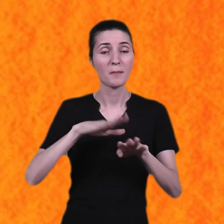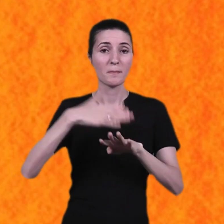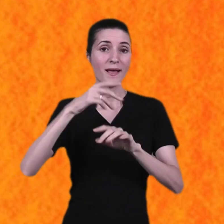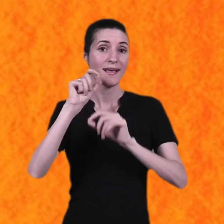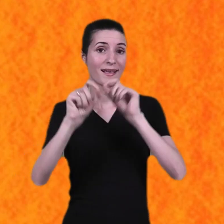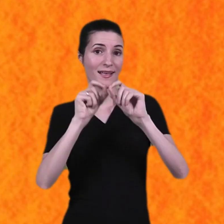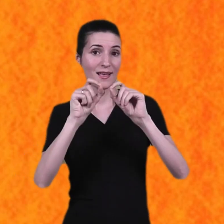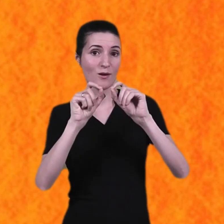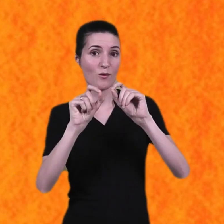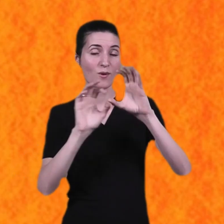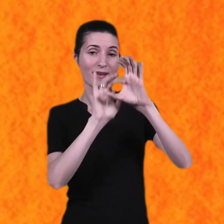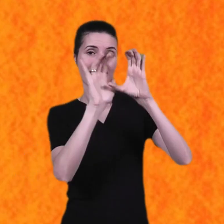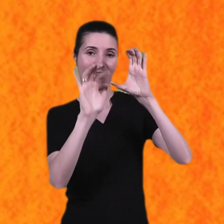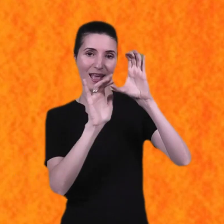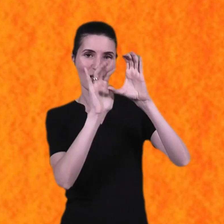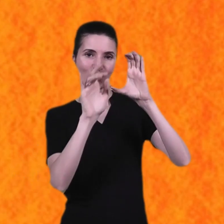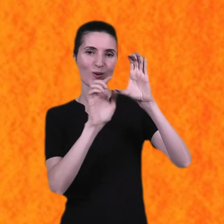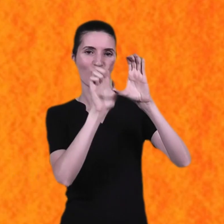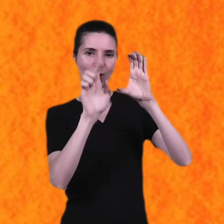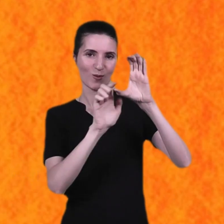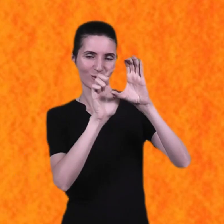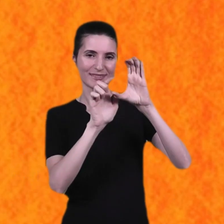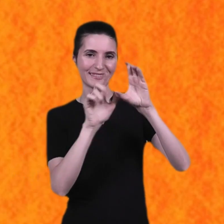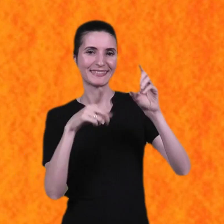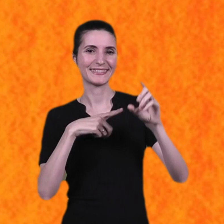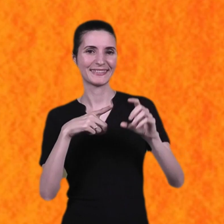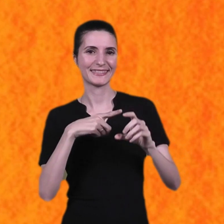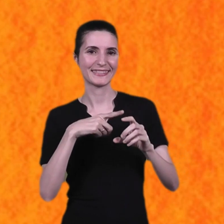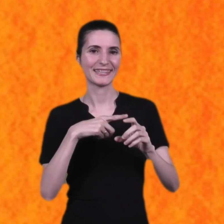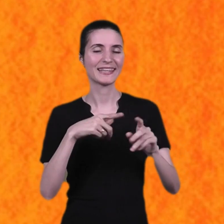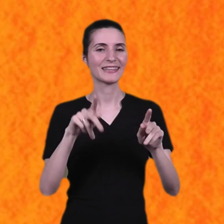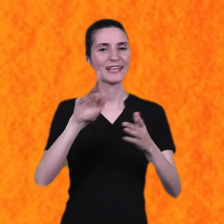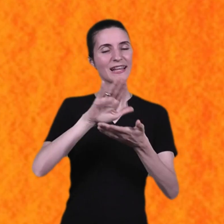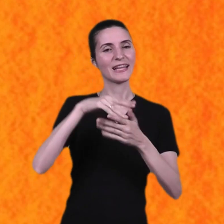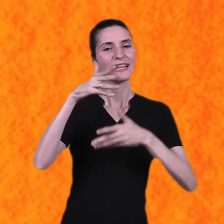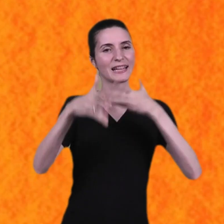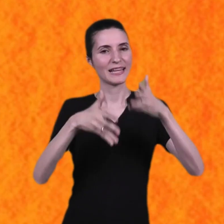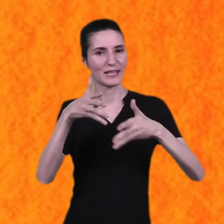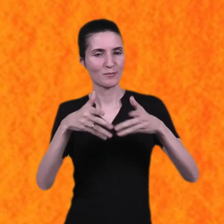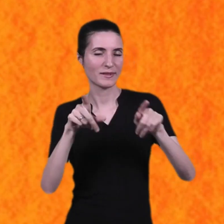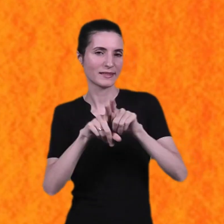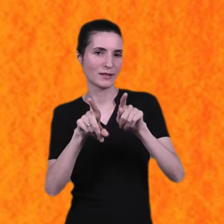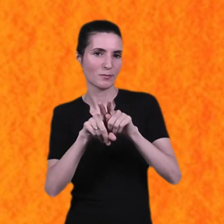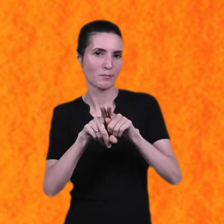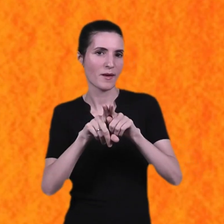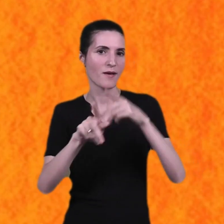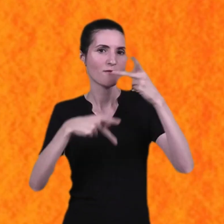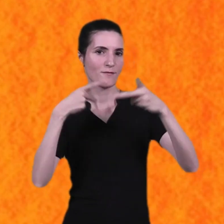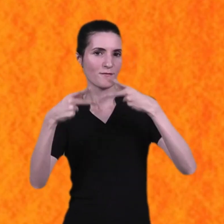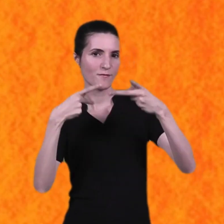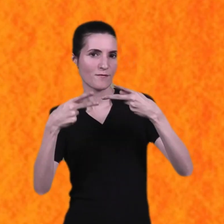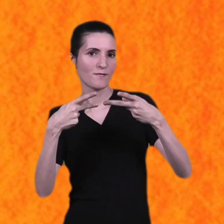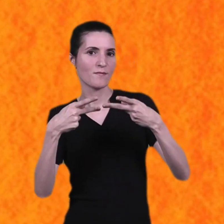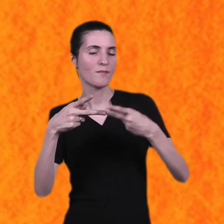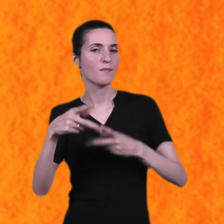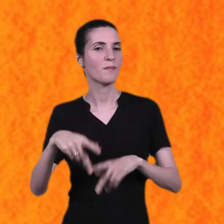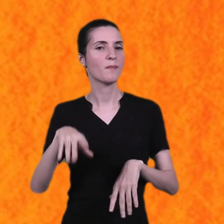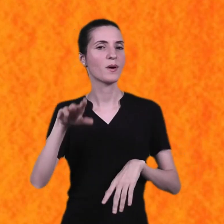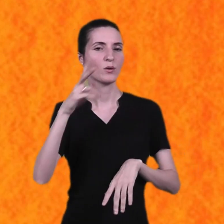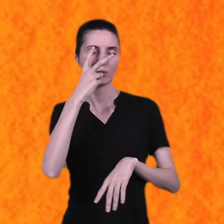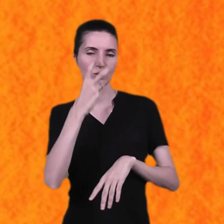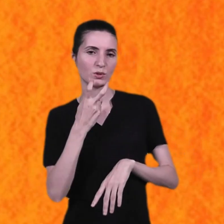mas também tem aqui o QR Code com a narração e audiodescrição. E por que, Alexandre?